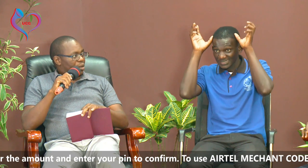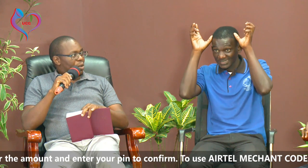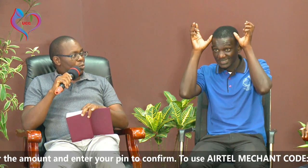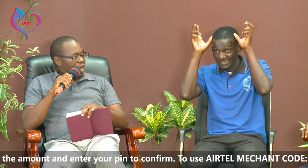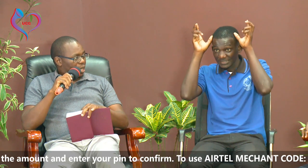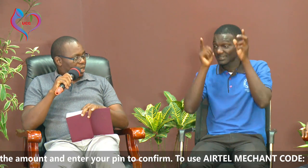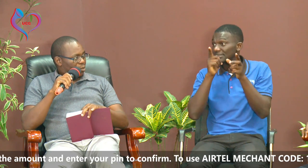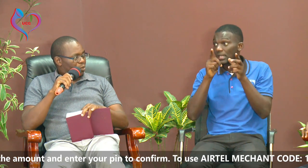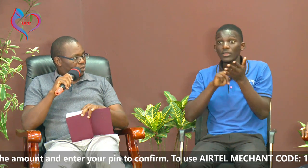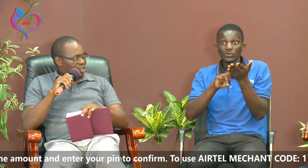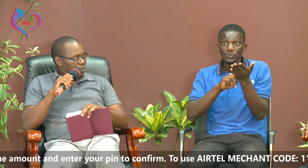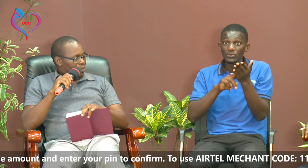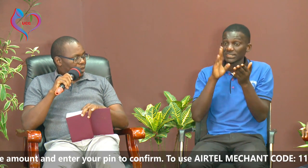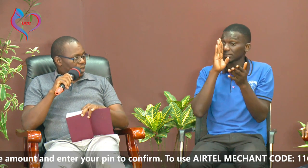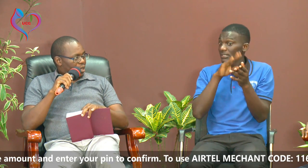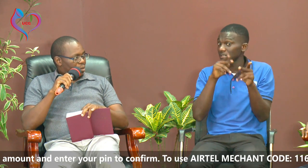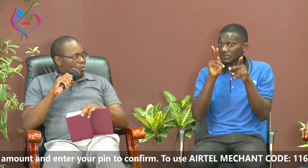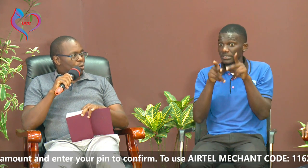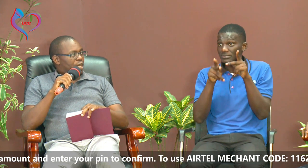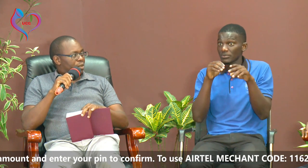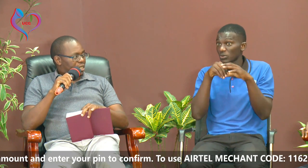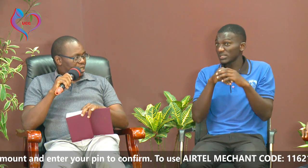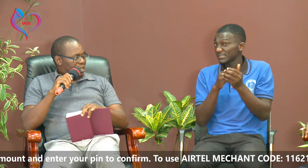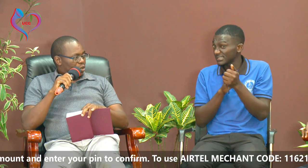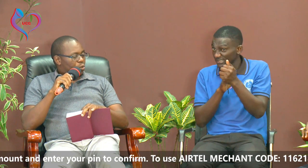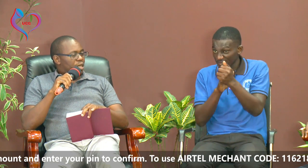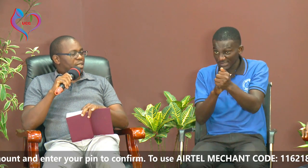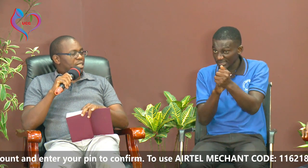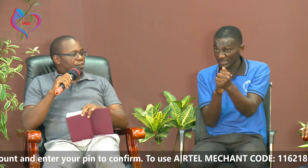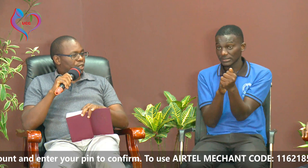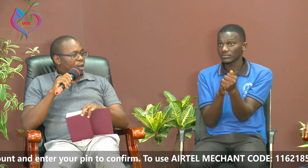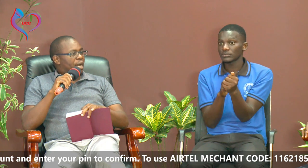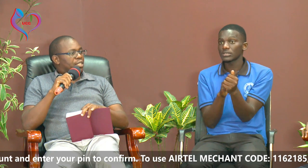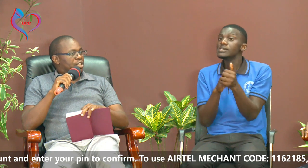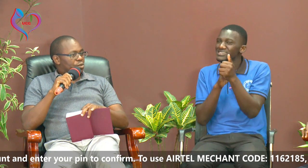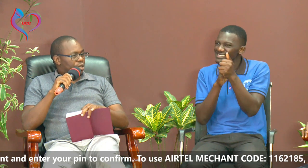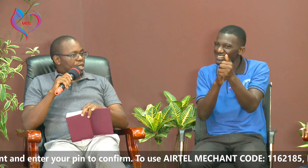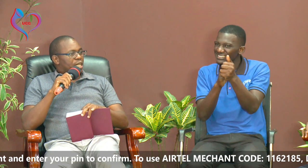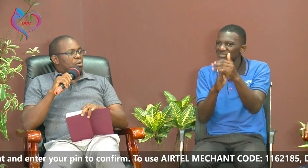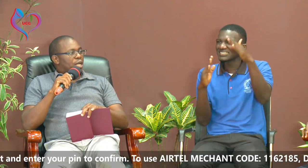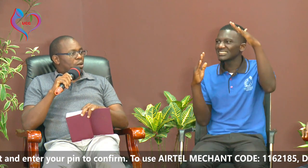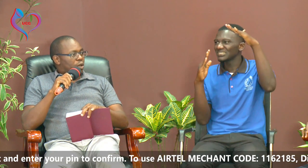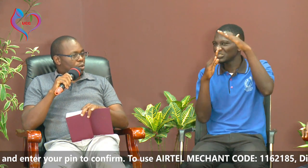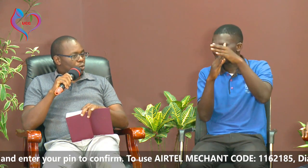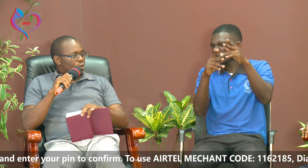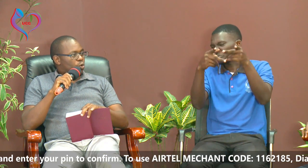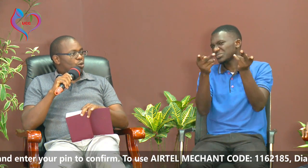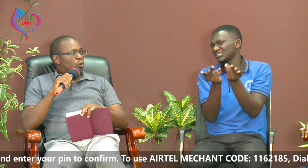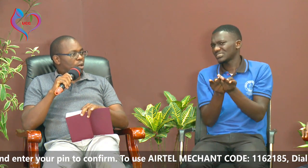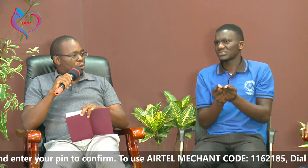Ayagalabuwa mubwaka baka mubufuzi. Mubukulembeze. Mubukulembeze chifo cha amanyi nyo. Ilabu buwa ya galukulabu mwono. Ukulabu